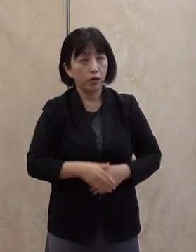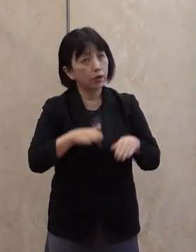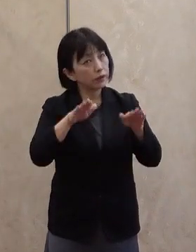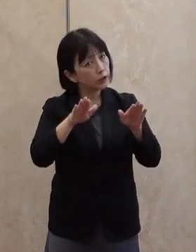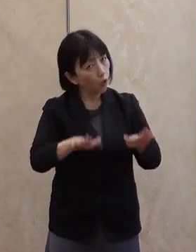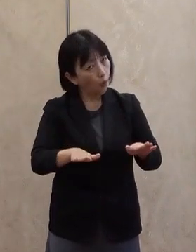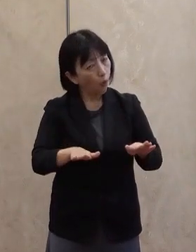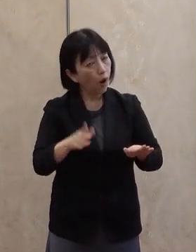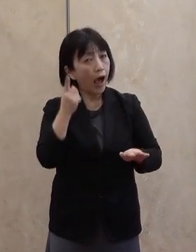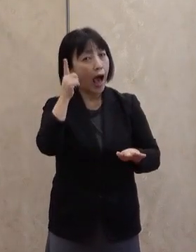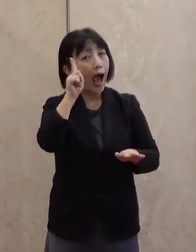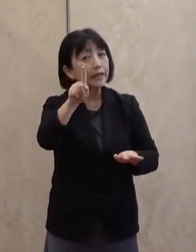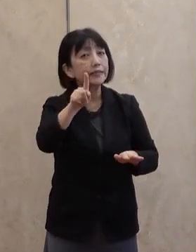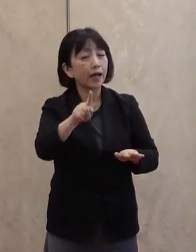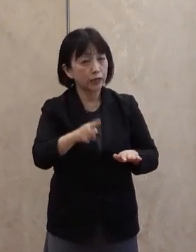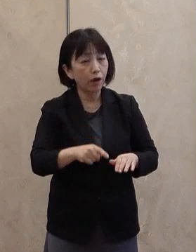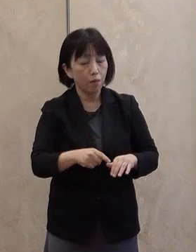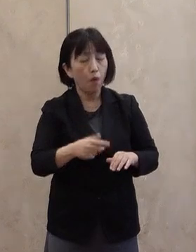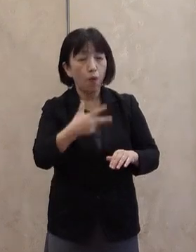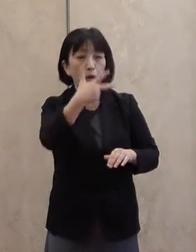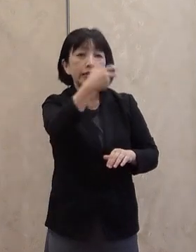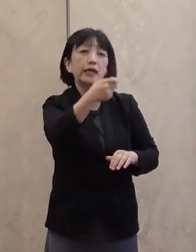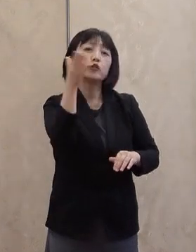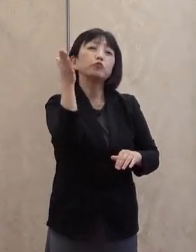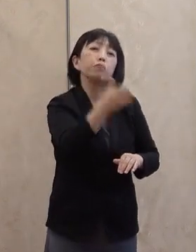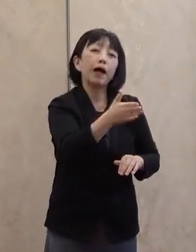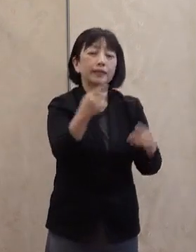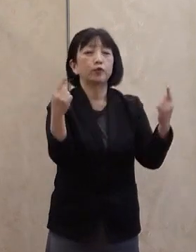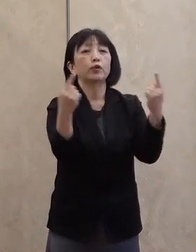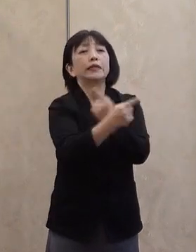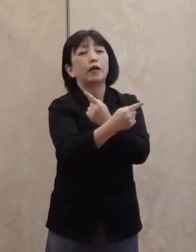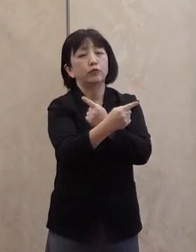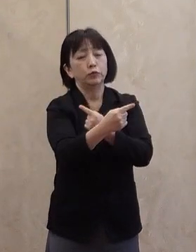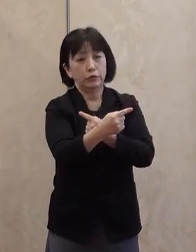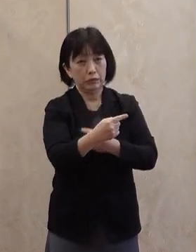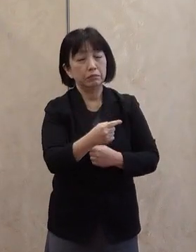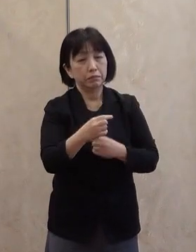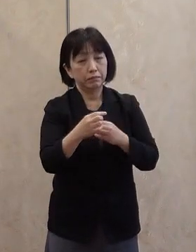明日にはもう 70% に達すると見込まれます。